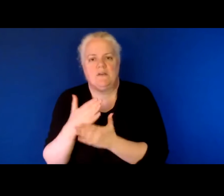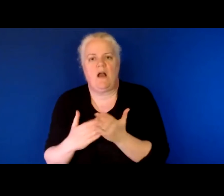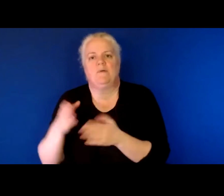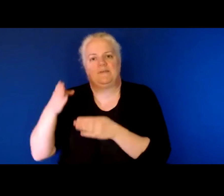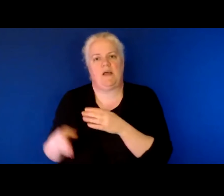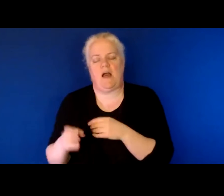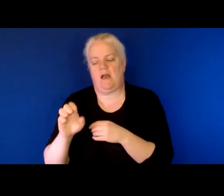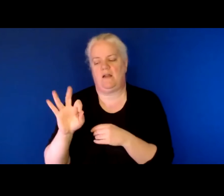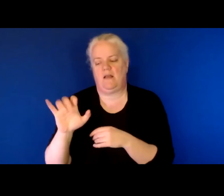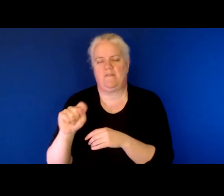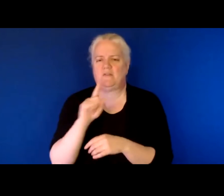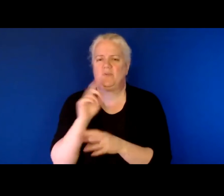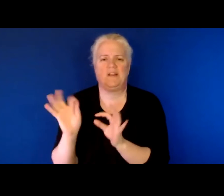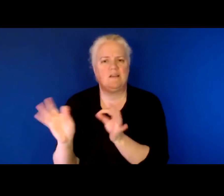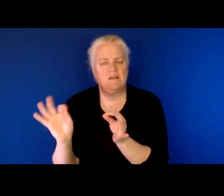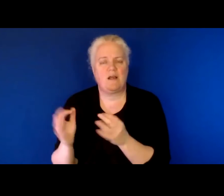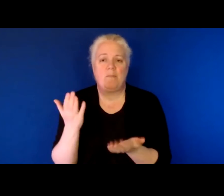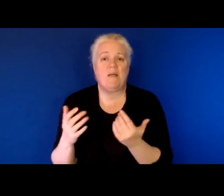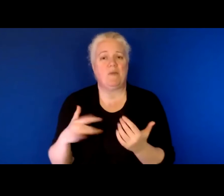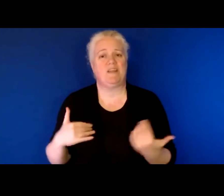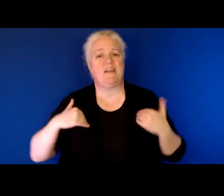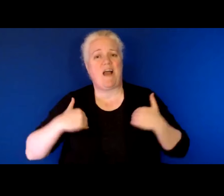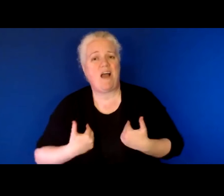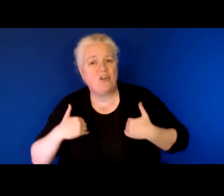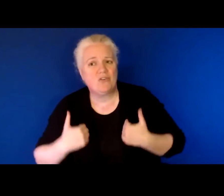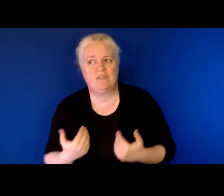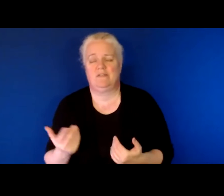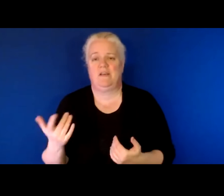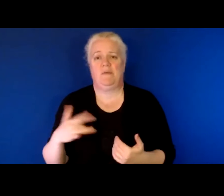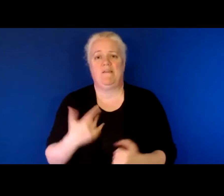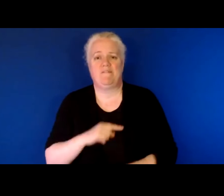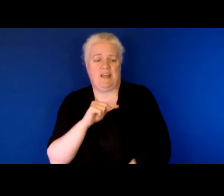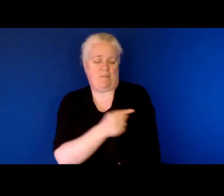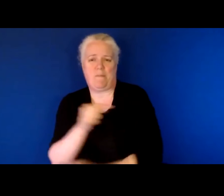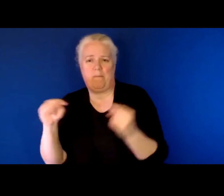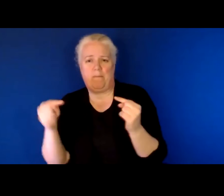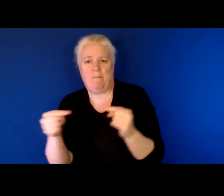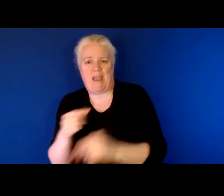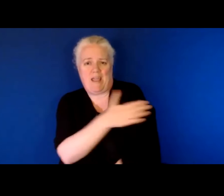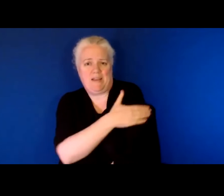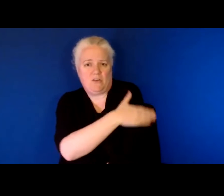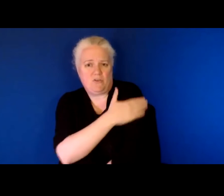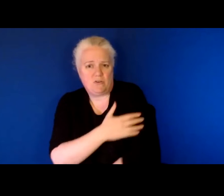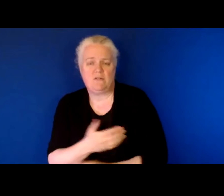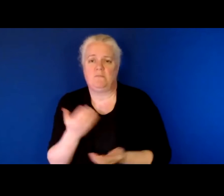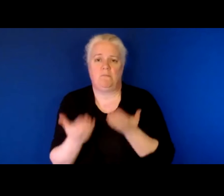有大部分的副作用呢是一般的，都是普遍